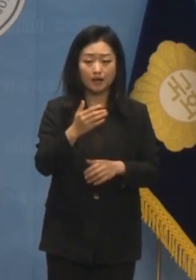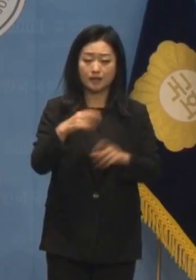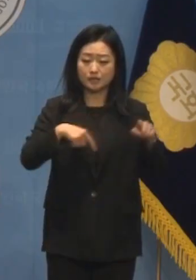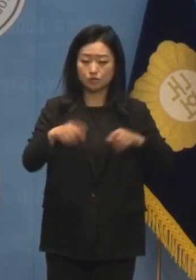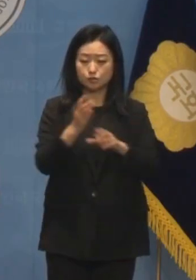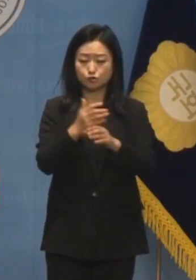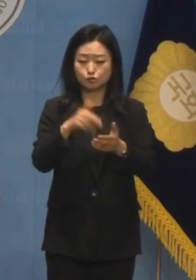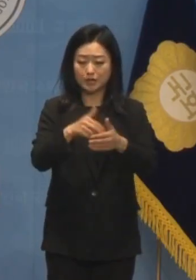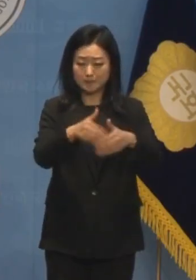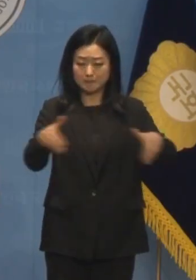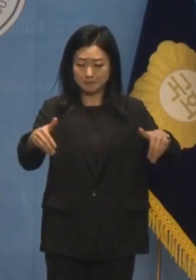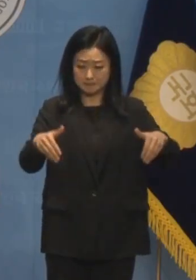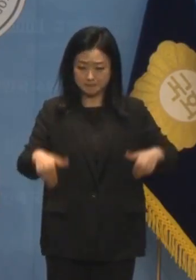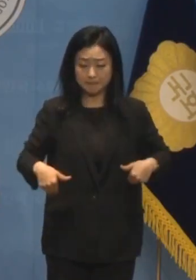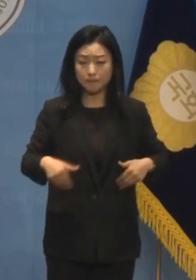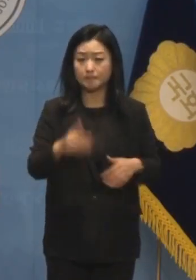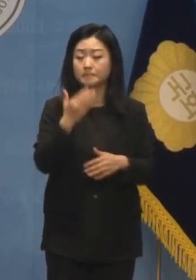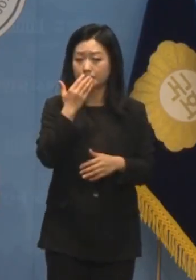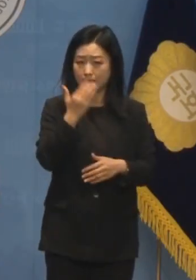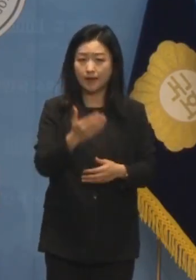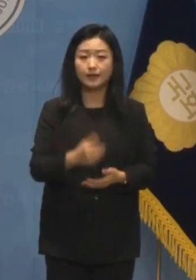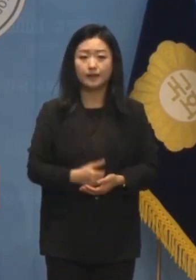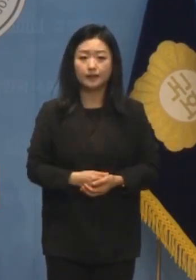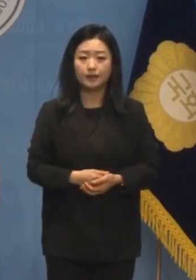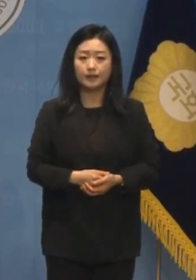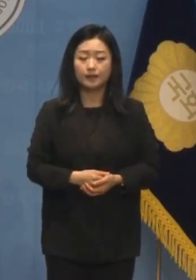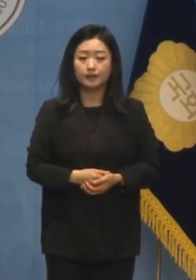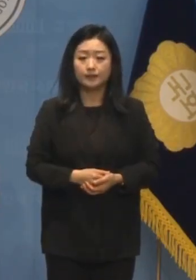중립성이 지켜질 수 있습니다.